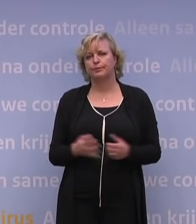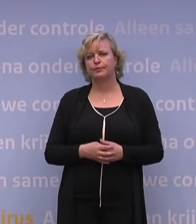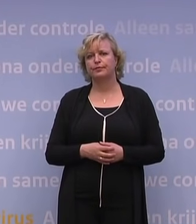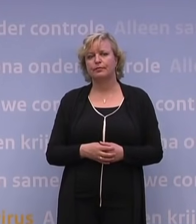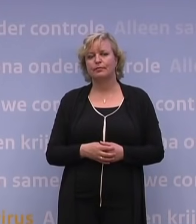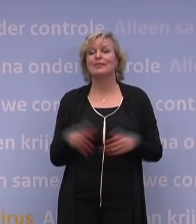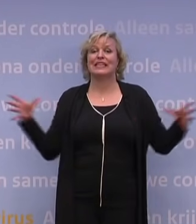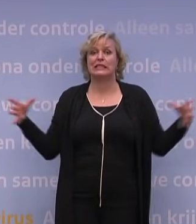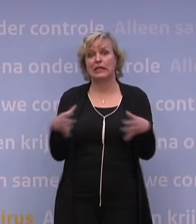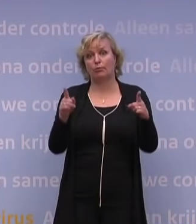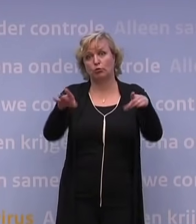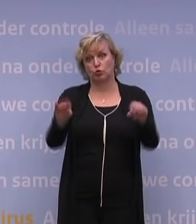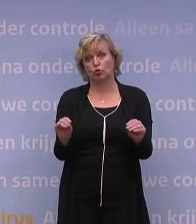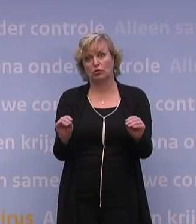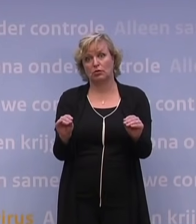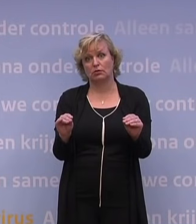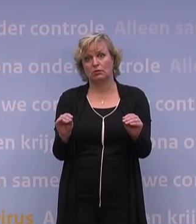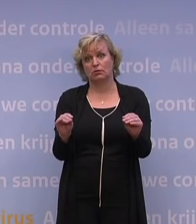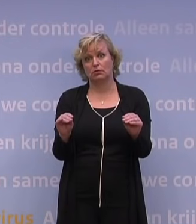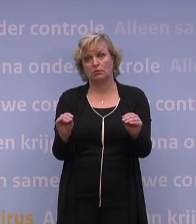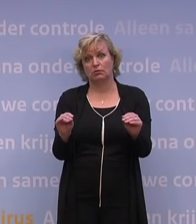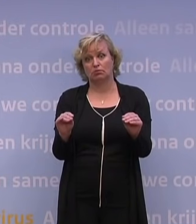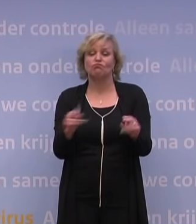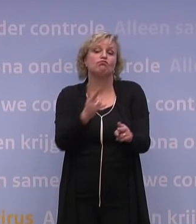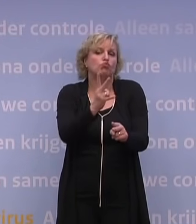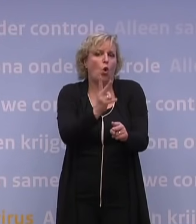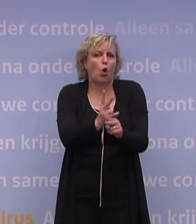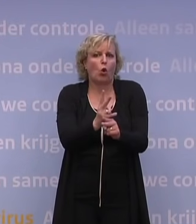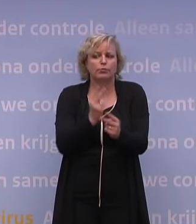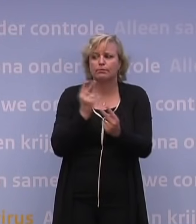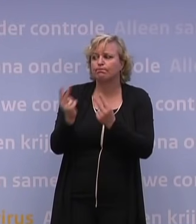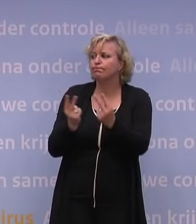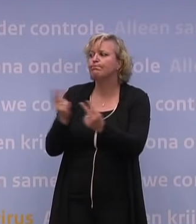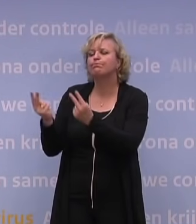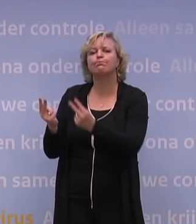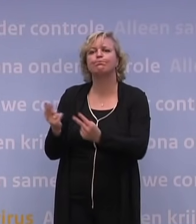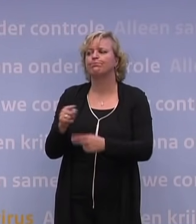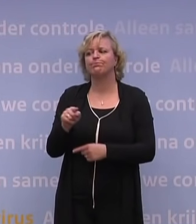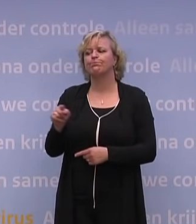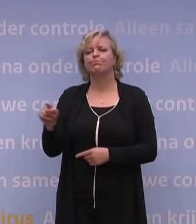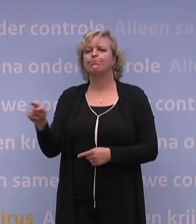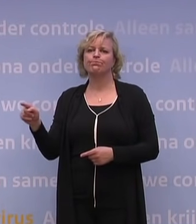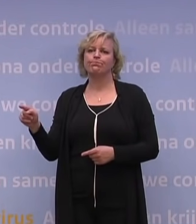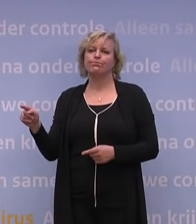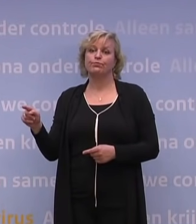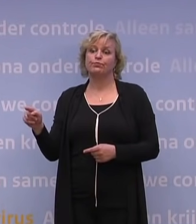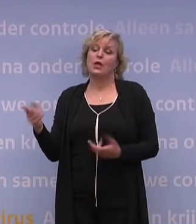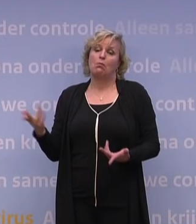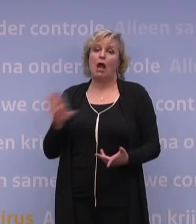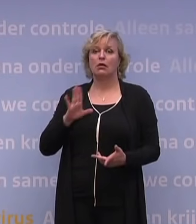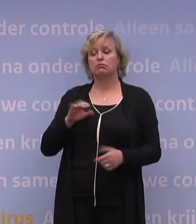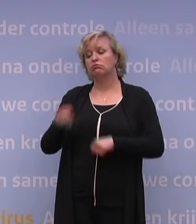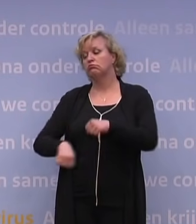We doen het met z'n allen. En ik zie ook heus wel dat het soms niet gebeurt. Maar ik vind tegelijkertijd, als ik door de stad